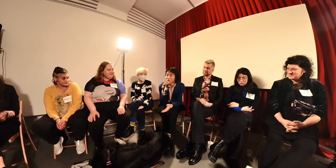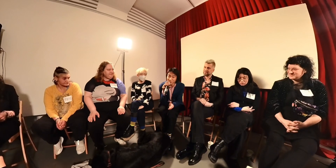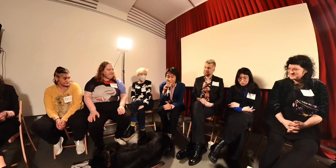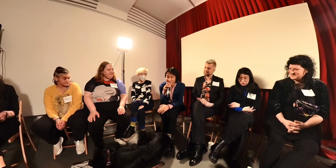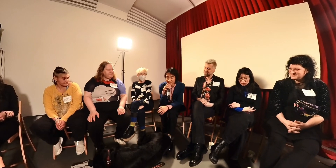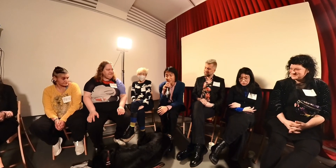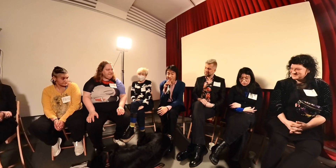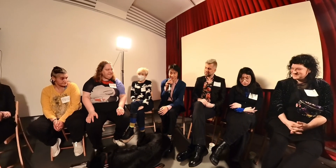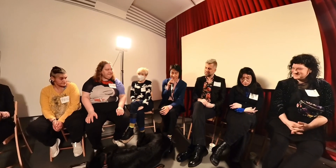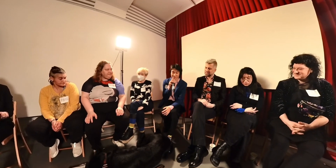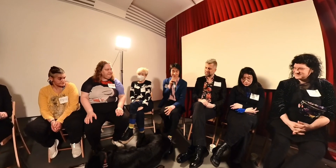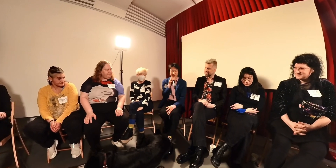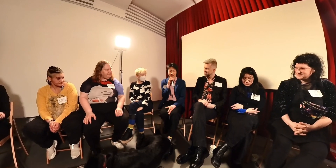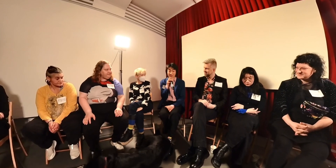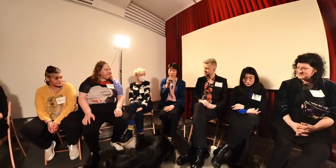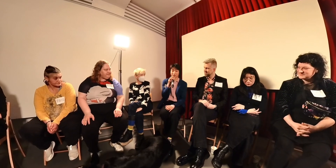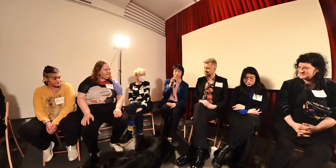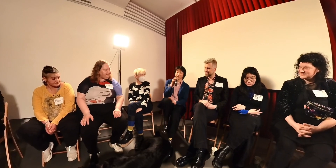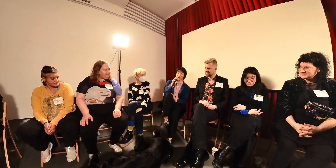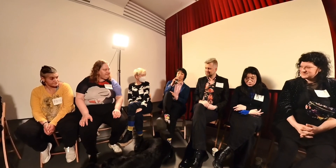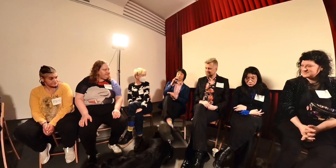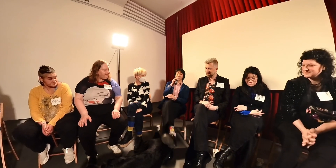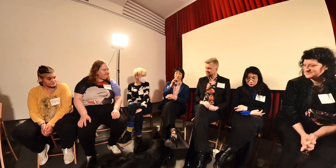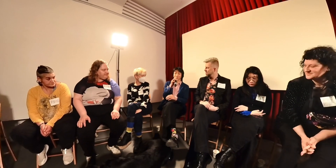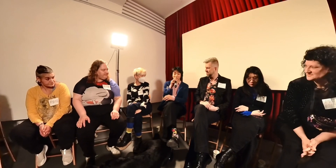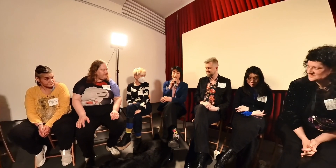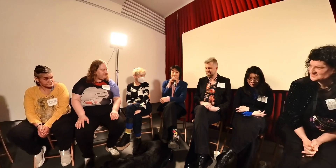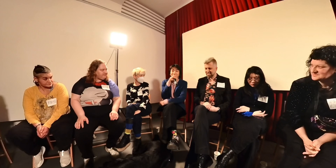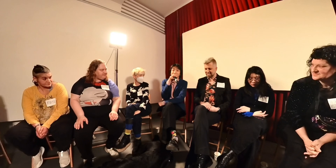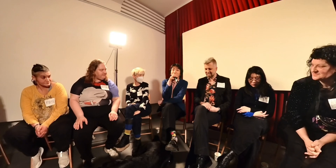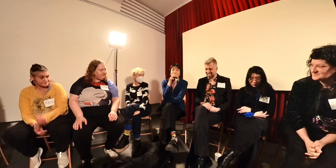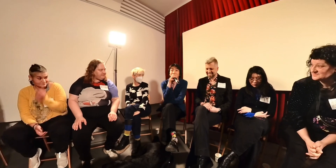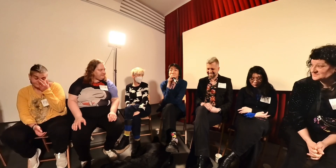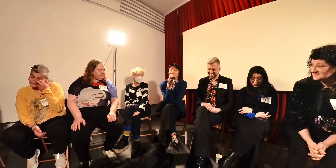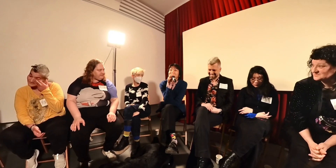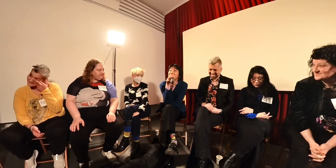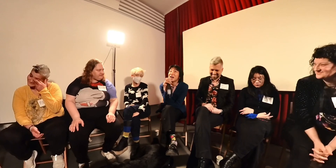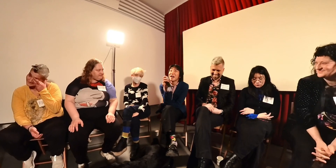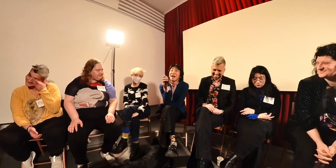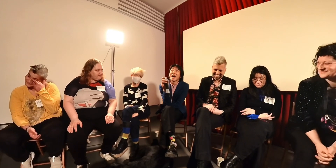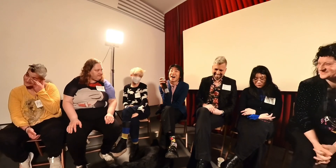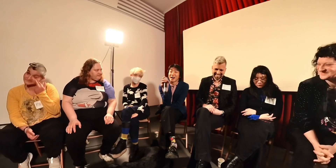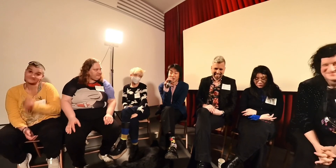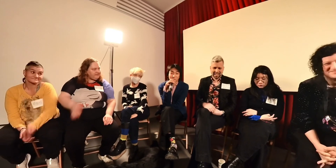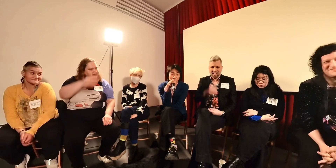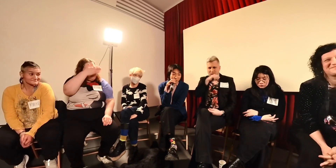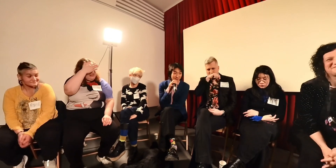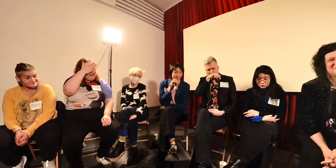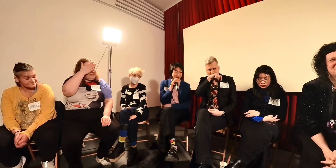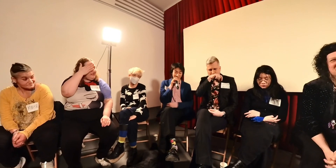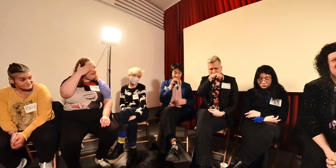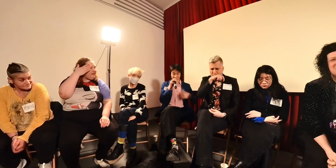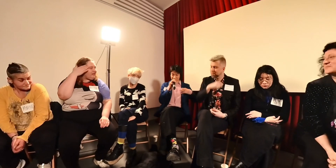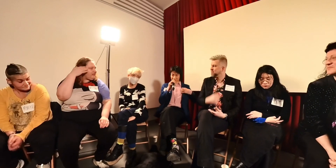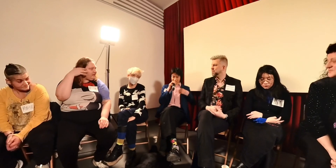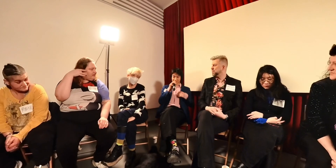Tak, ahoj, jmenuji se Zaj. Já jsem si teď v hlavě přehrával několik různých scénářů toho, co bych řekl. A